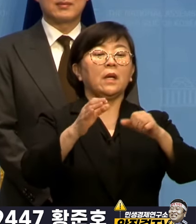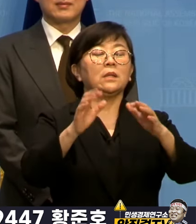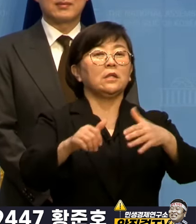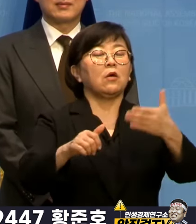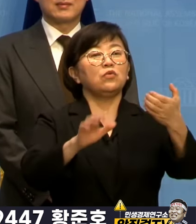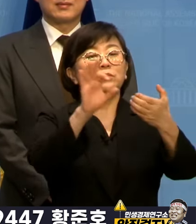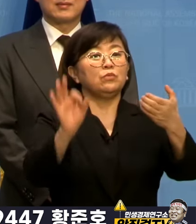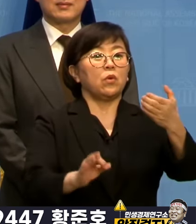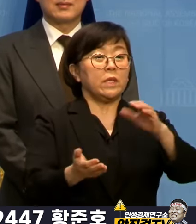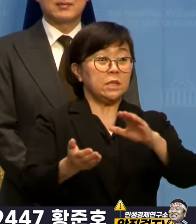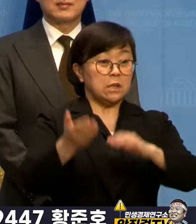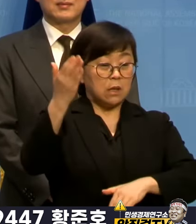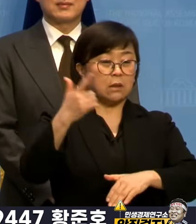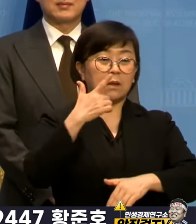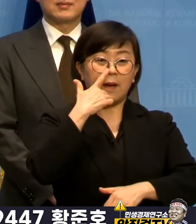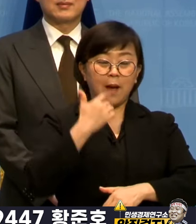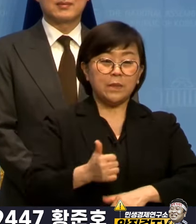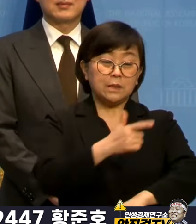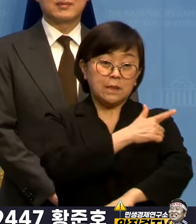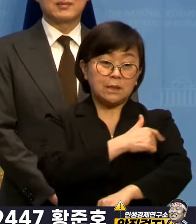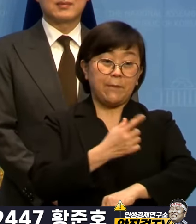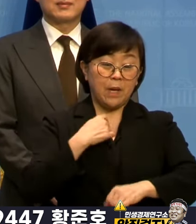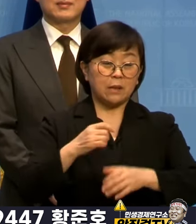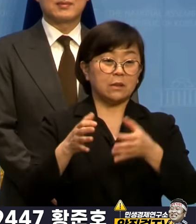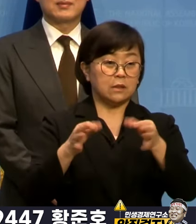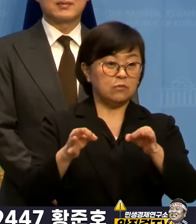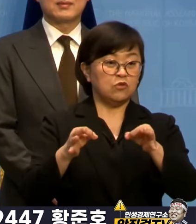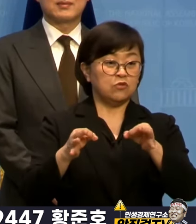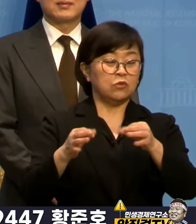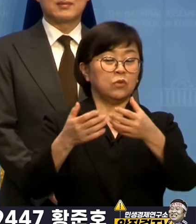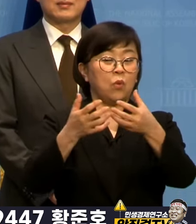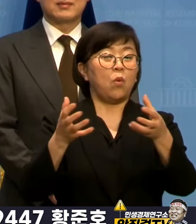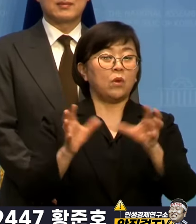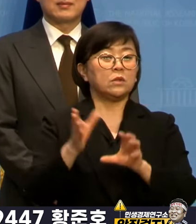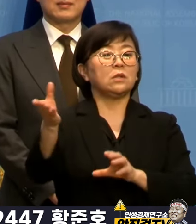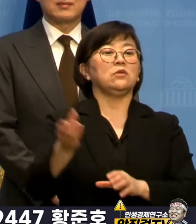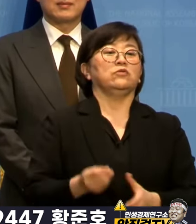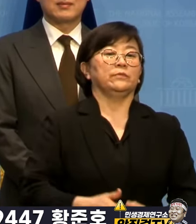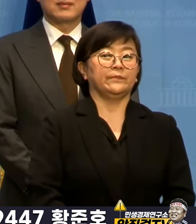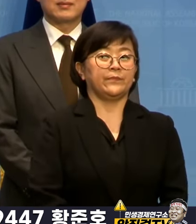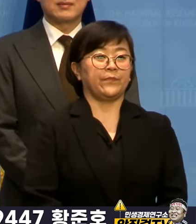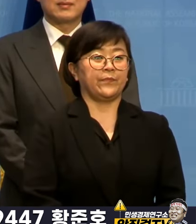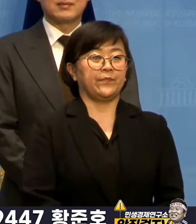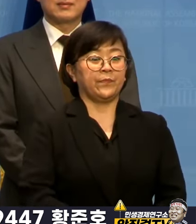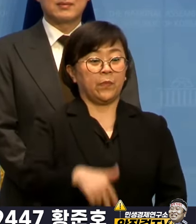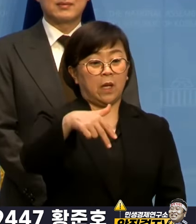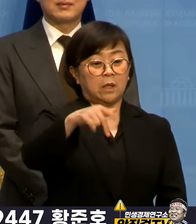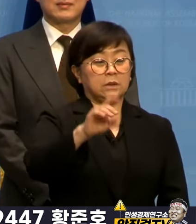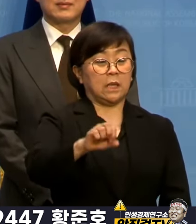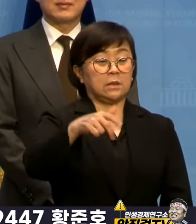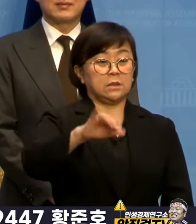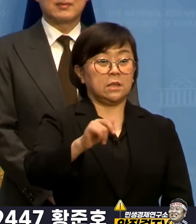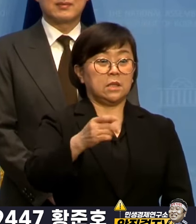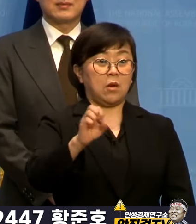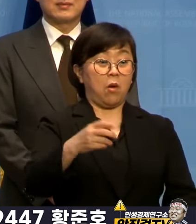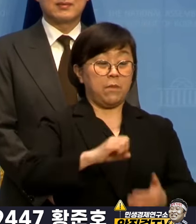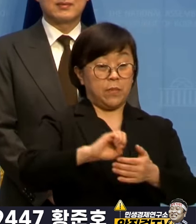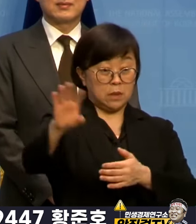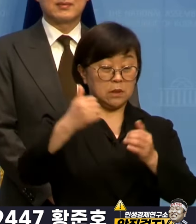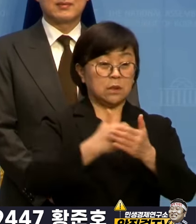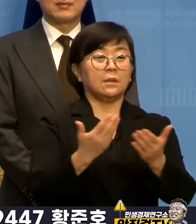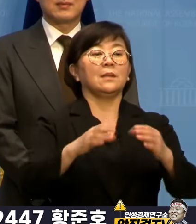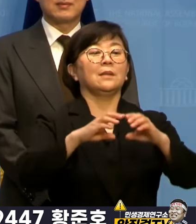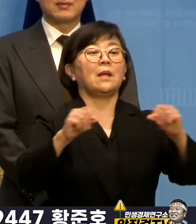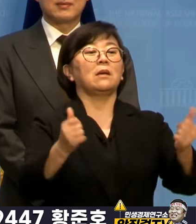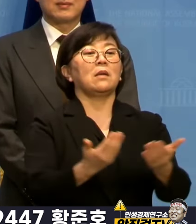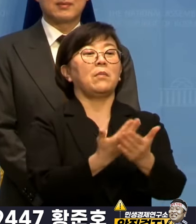90% 이상을 부친 이사로 재직한 금융기관 등에서 대출받았다는 것입니다. 장지영 후보는 버려진 땅을